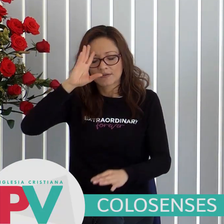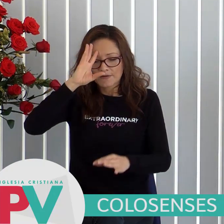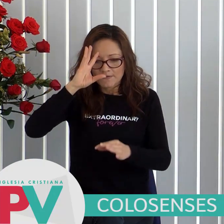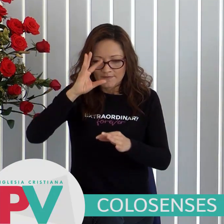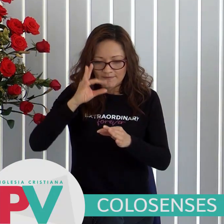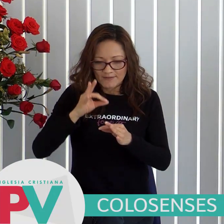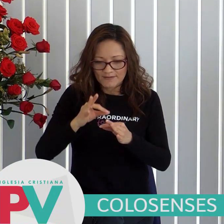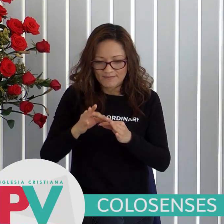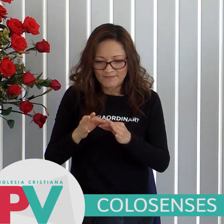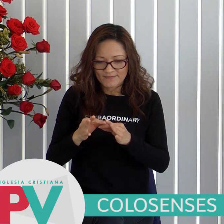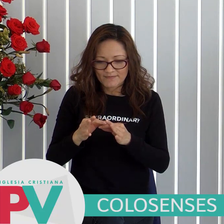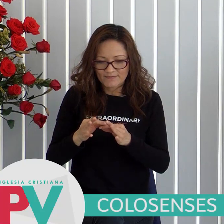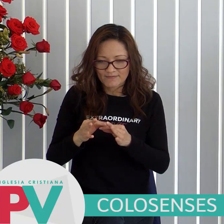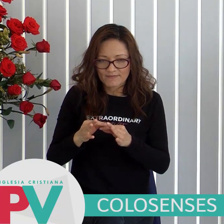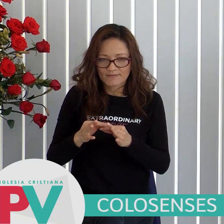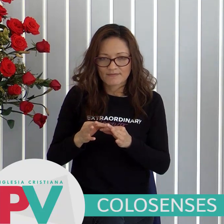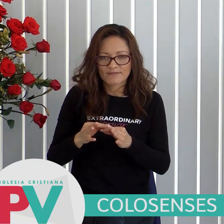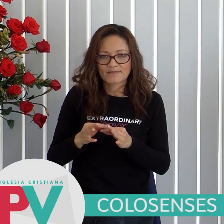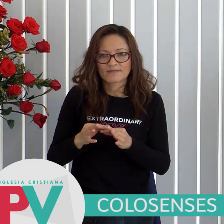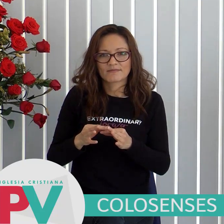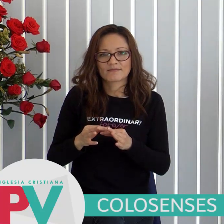Con la fe.